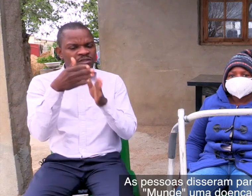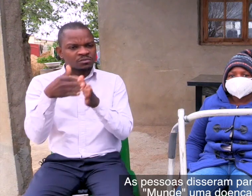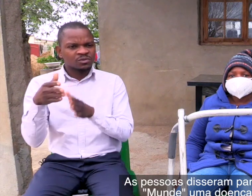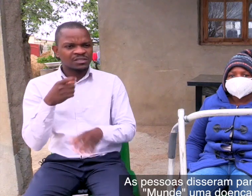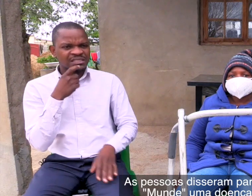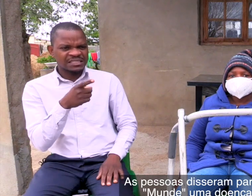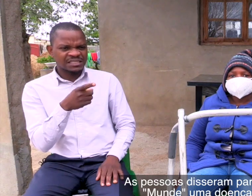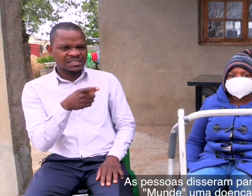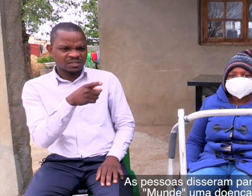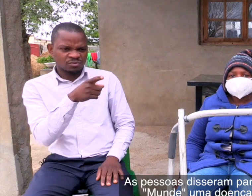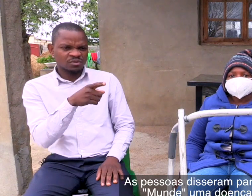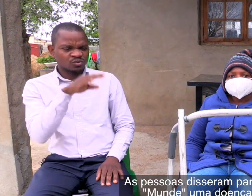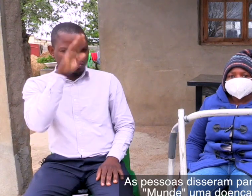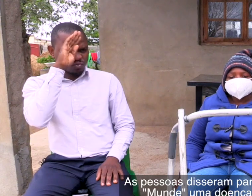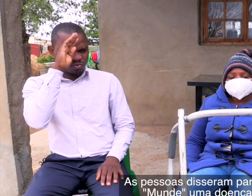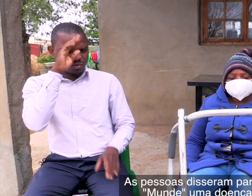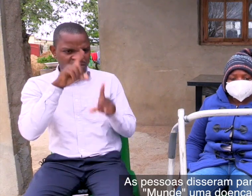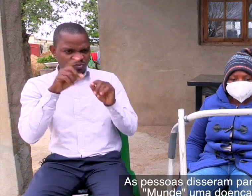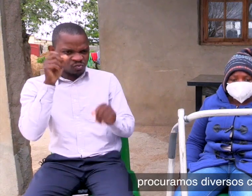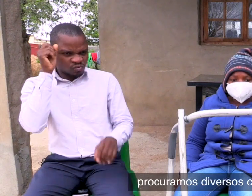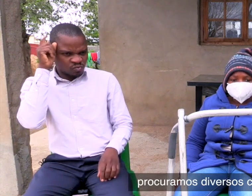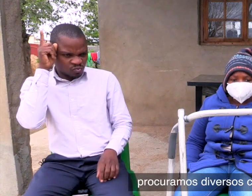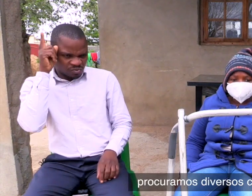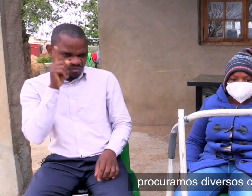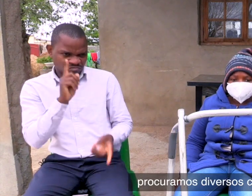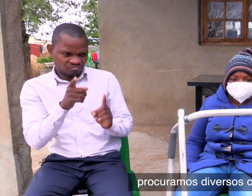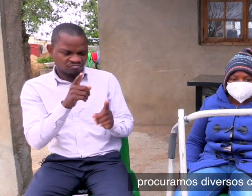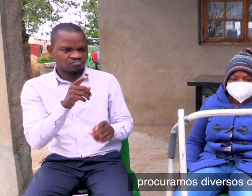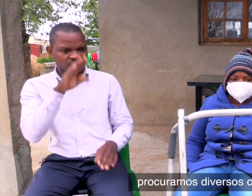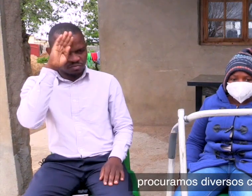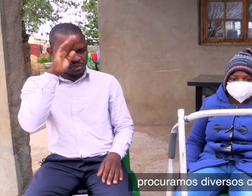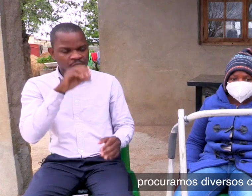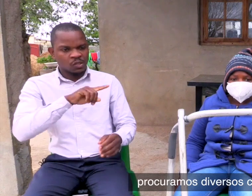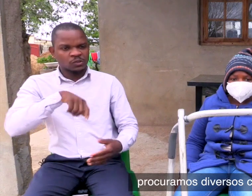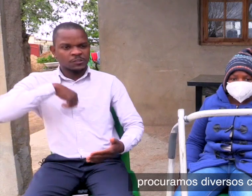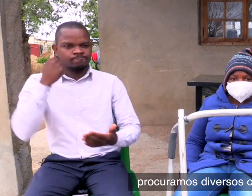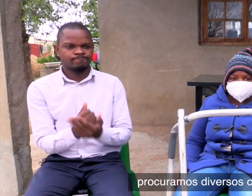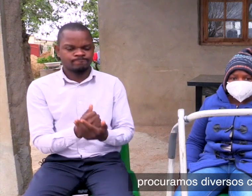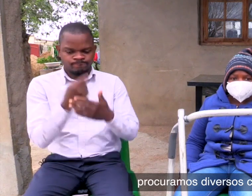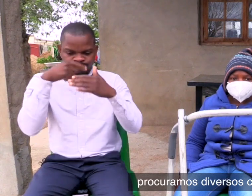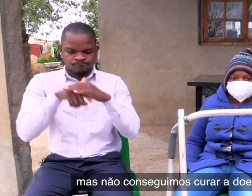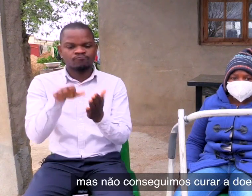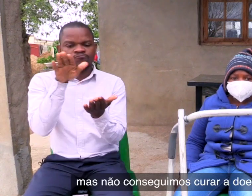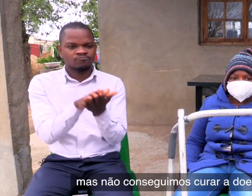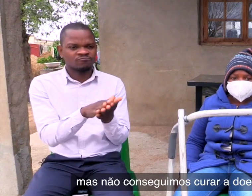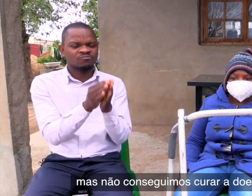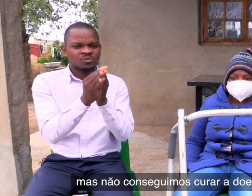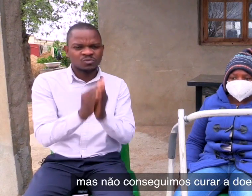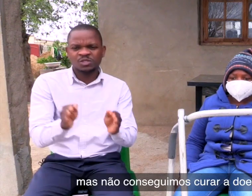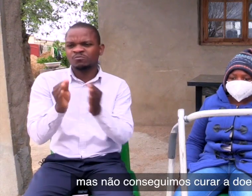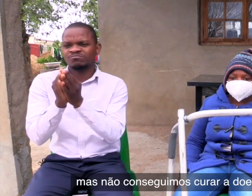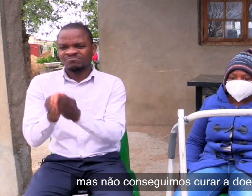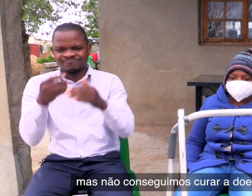que era mundi, uma doença tradicional. Andámos nos colanderos, andámos, mas não